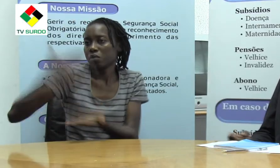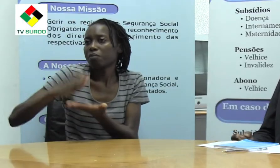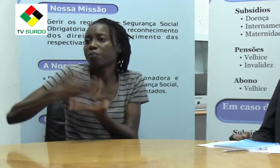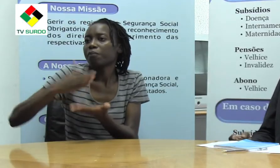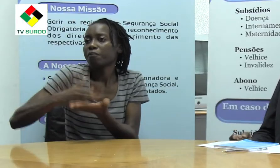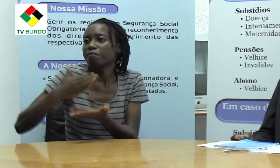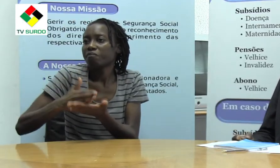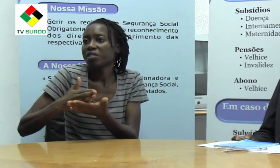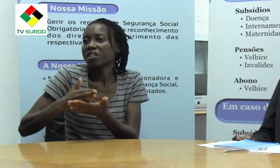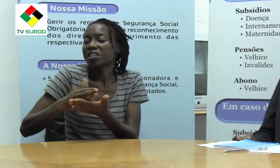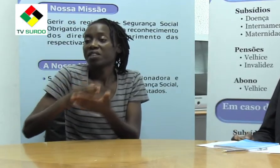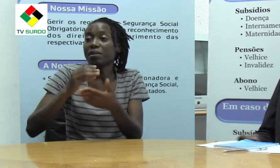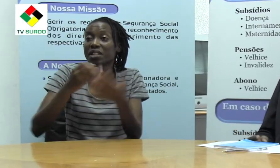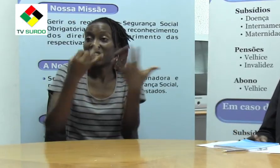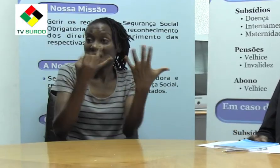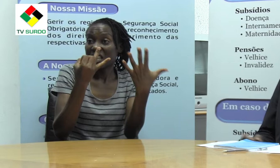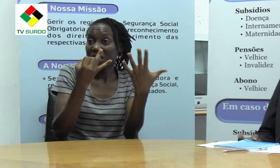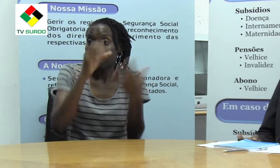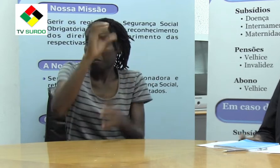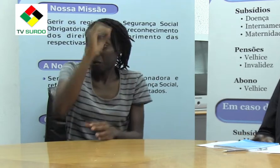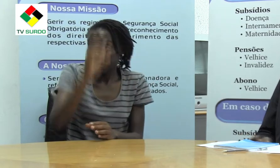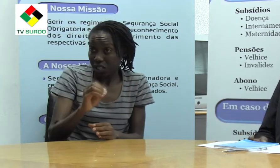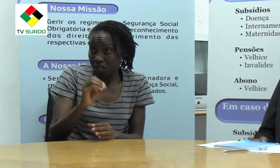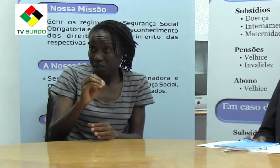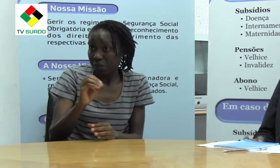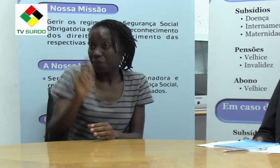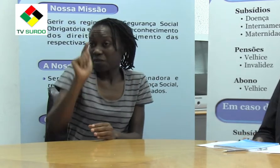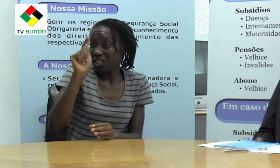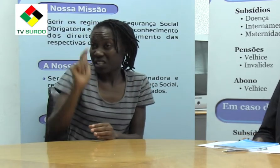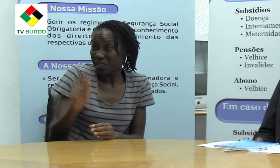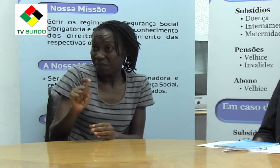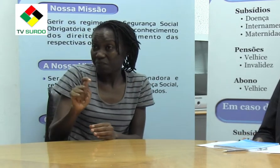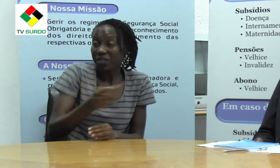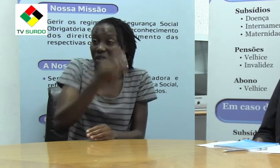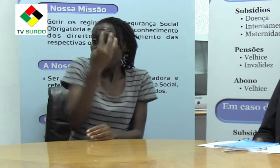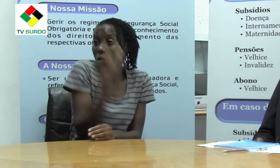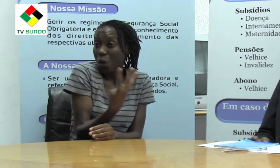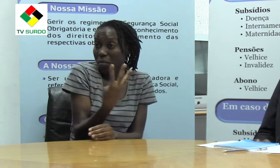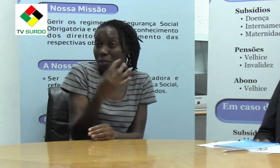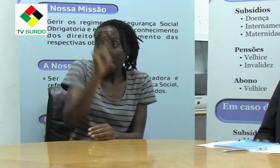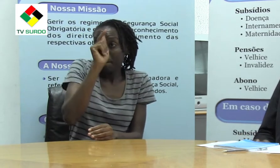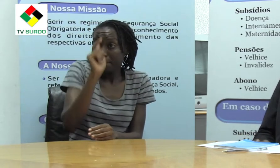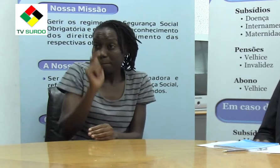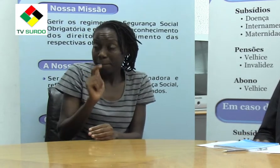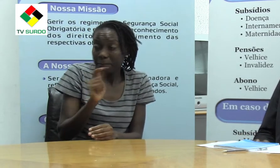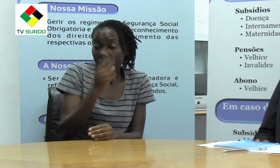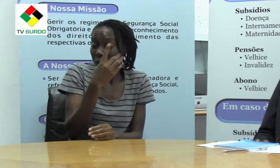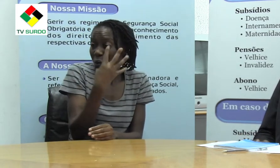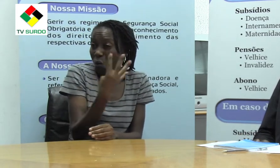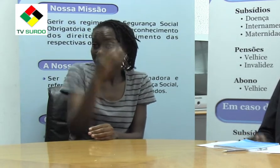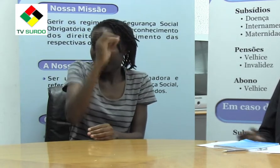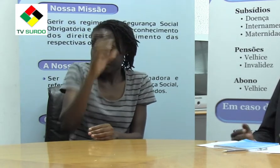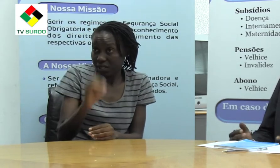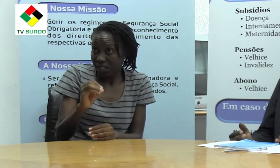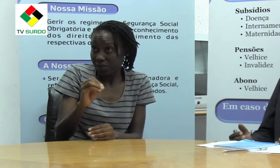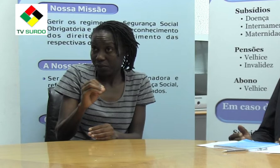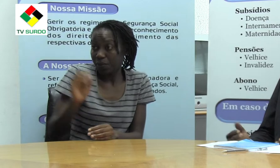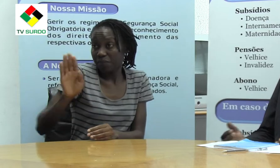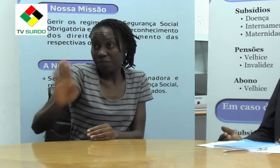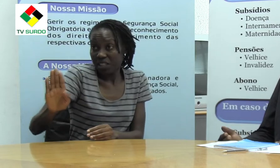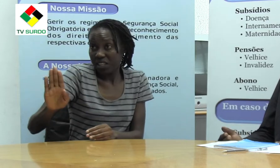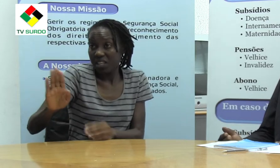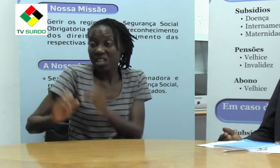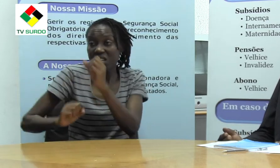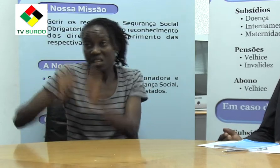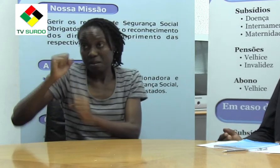% são divididos, tem 4% que são suportados pela entidade empregadora, que a empresa, e